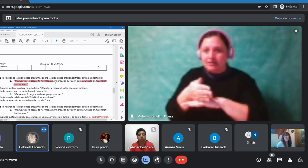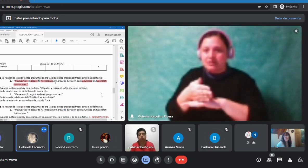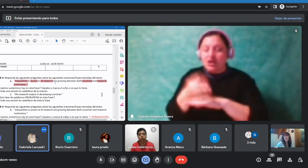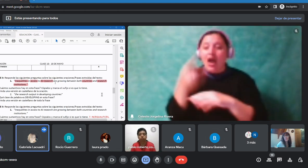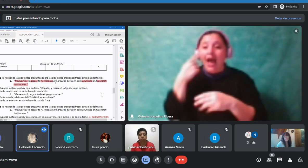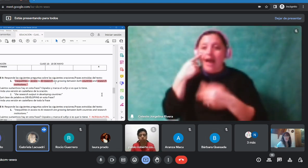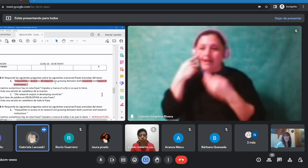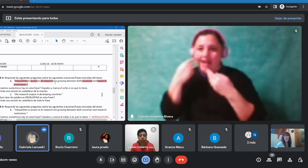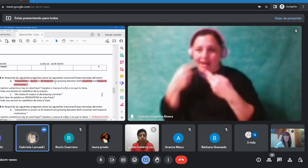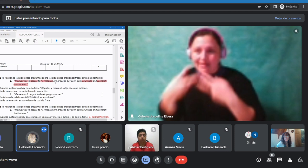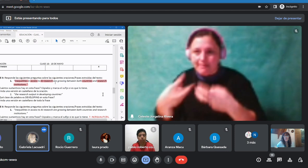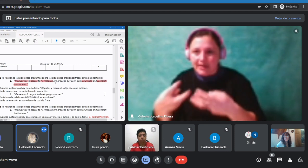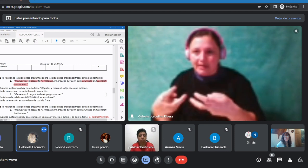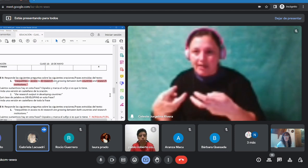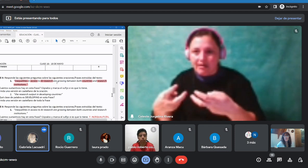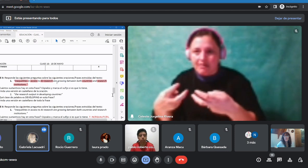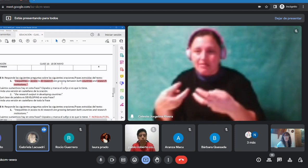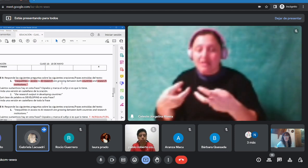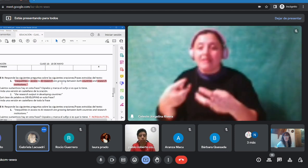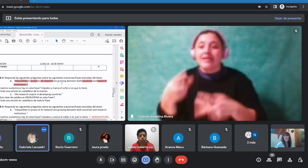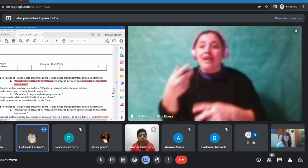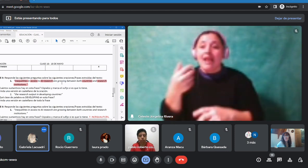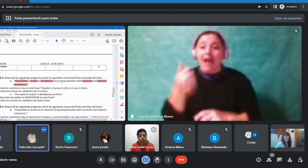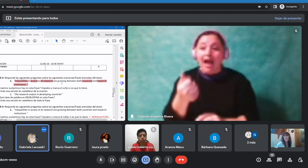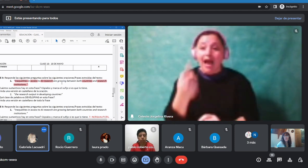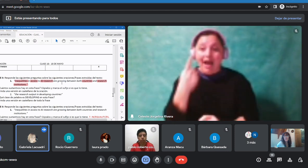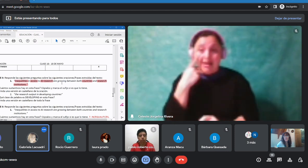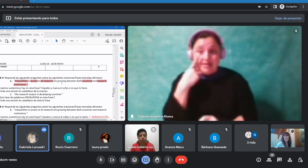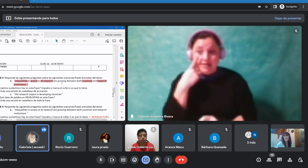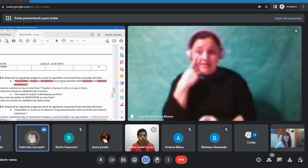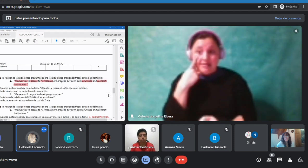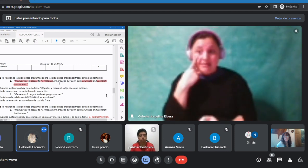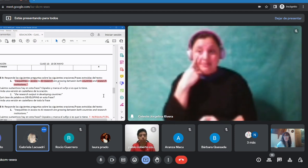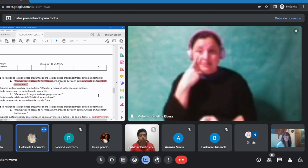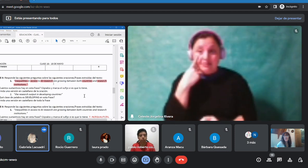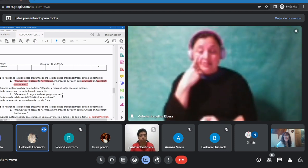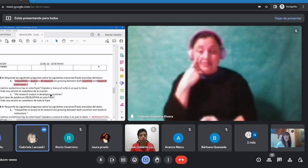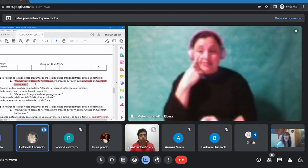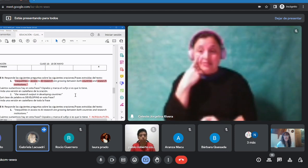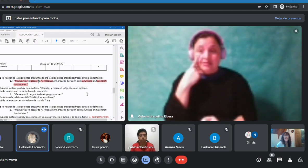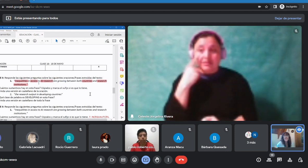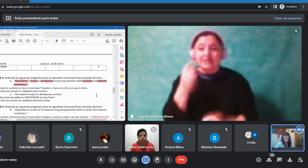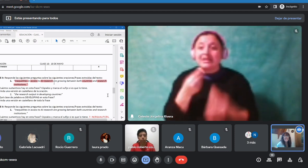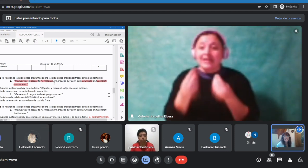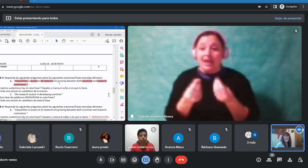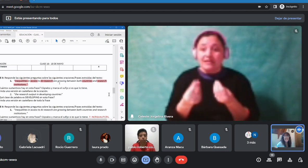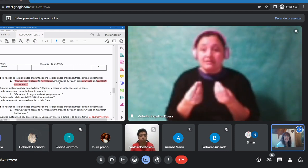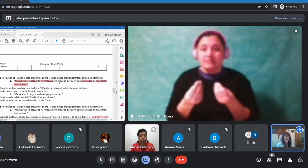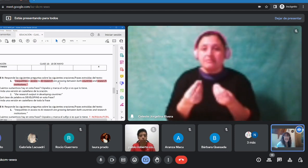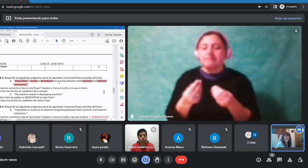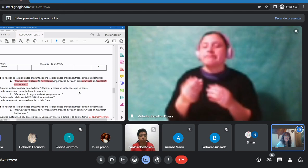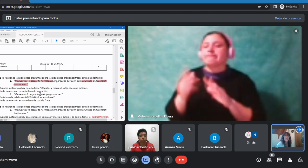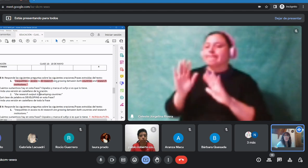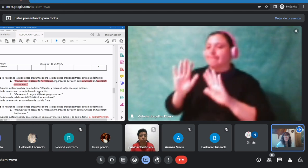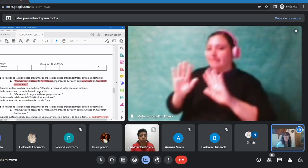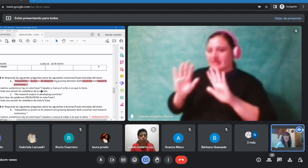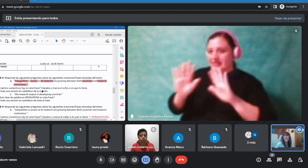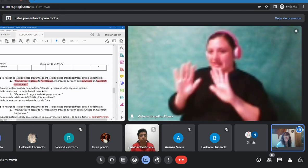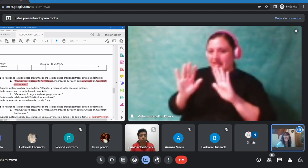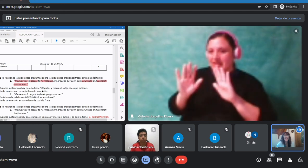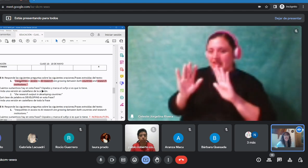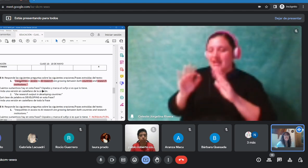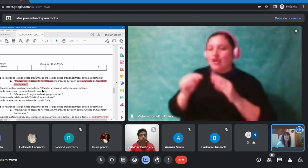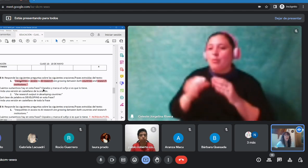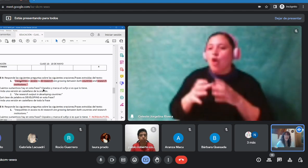investigación de la inteligencia artificial está... Claro, en realidad dice están creciendo porque eran